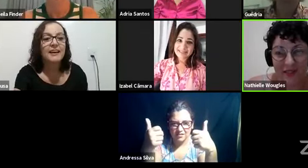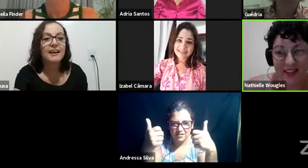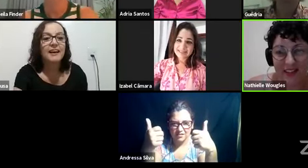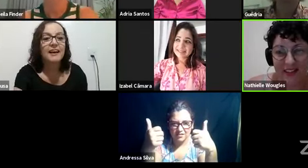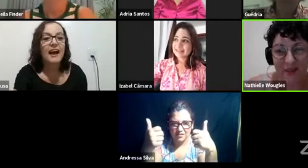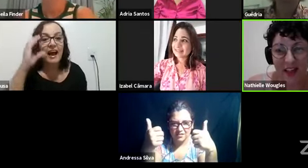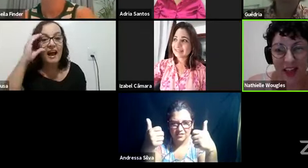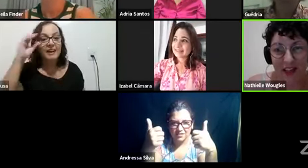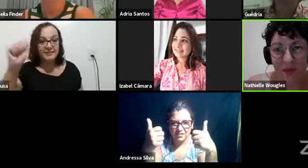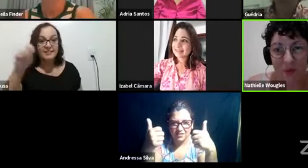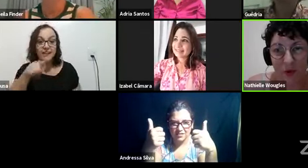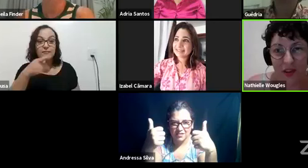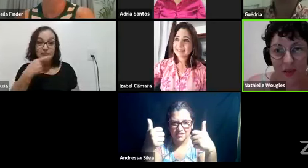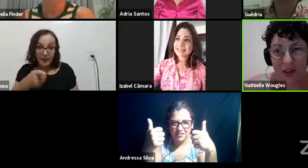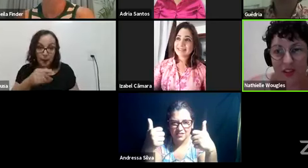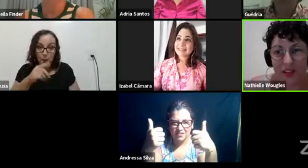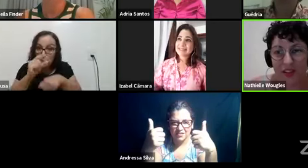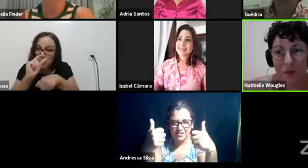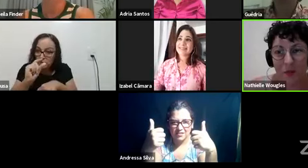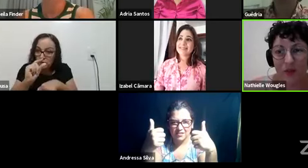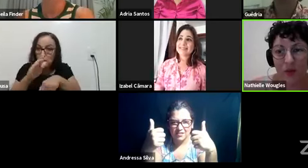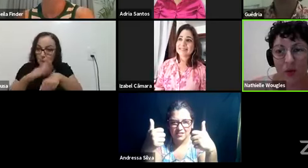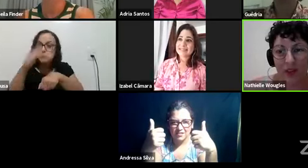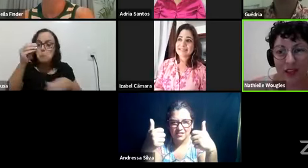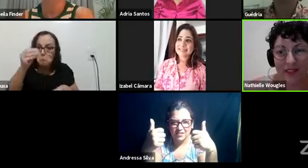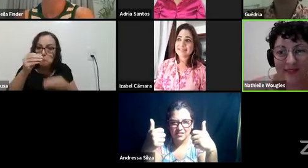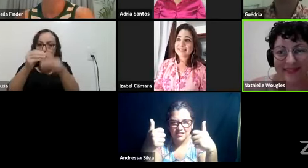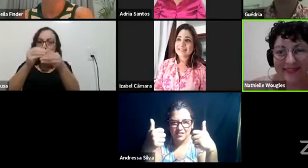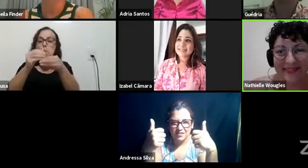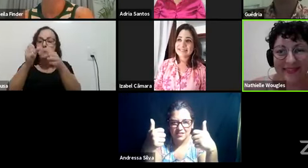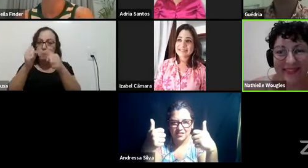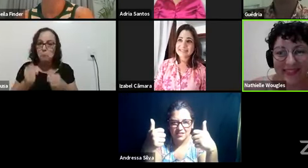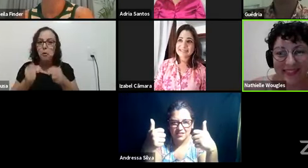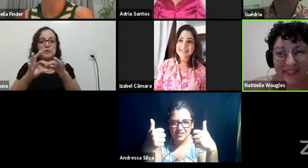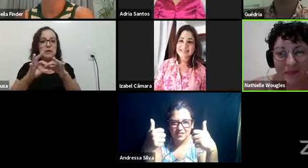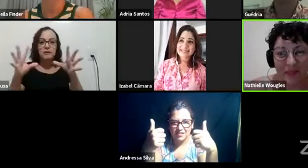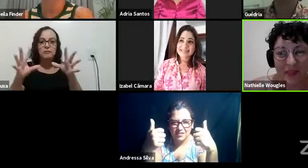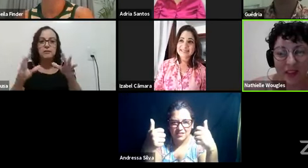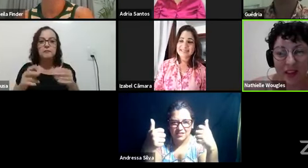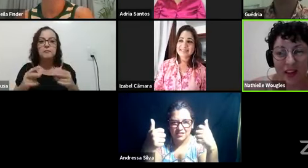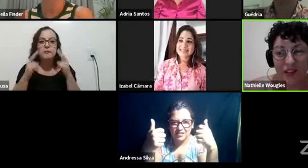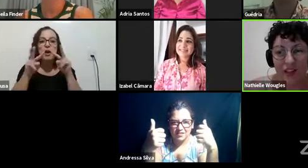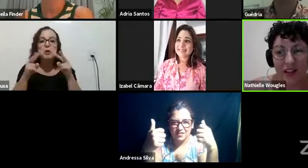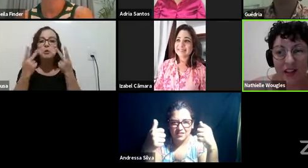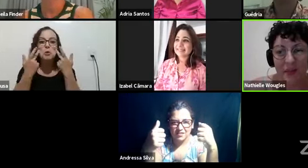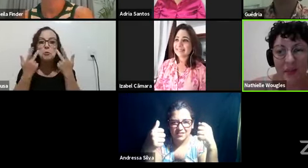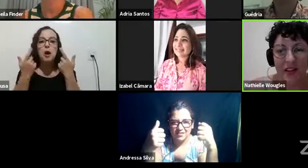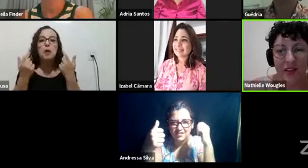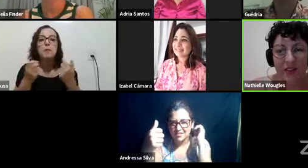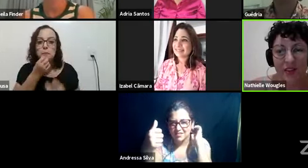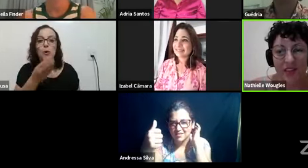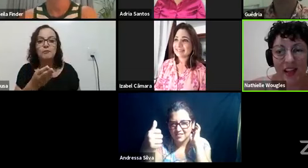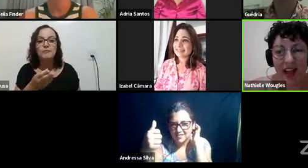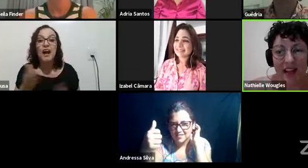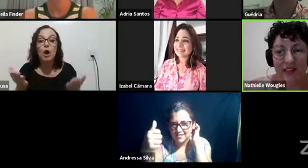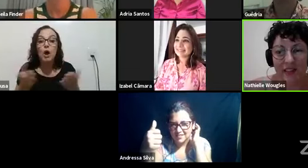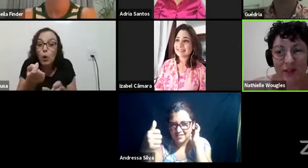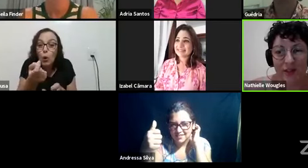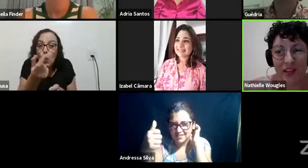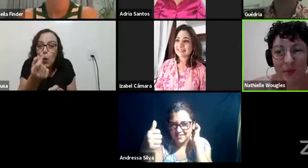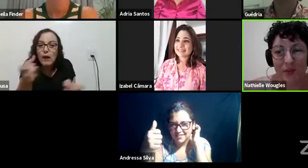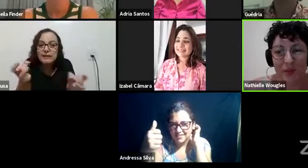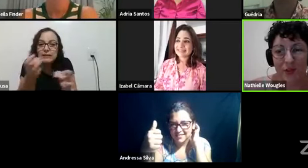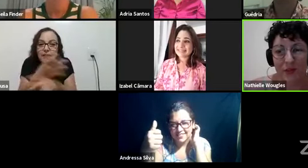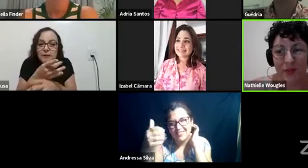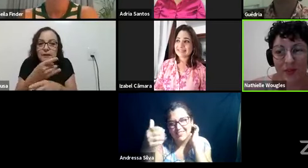Andressa, se você quiser falar aí um pouquinho para a gente, mais um pouquinho. A gente está terminando a nossa live, então a